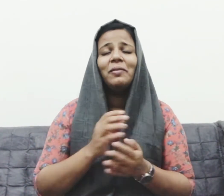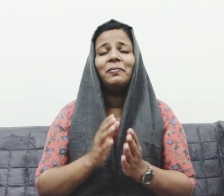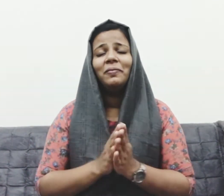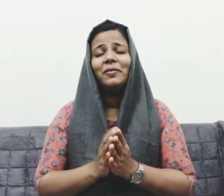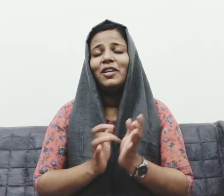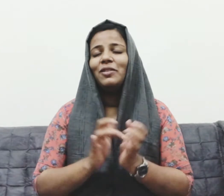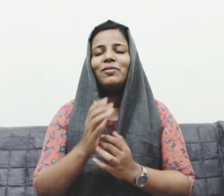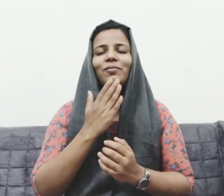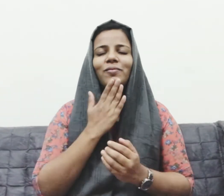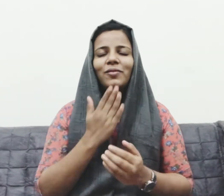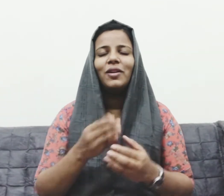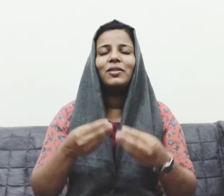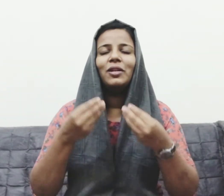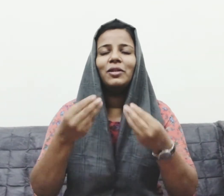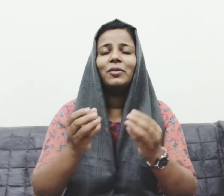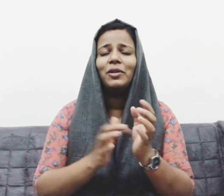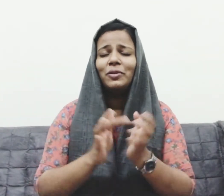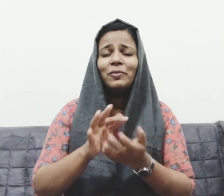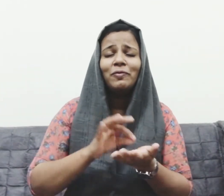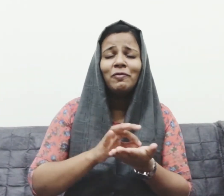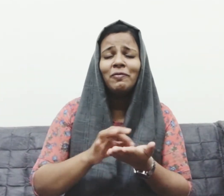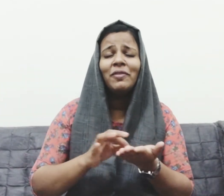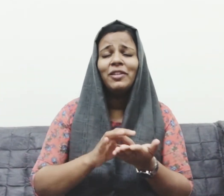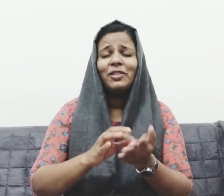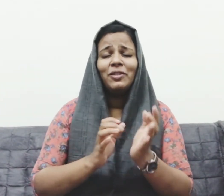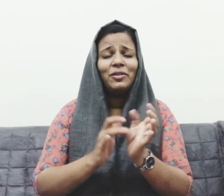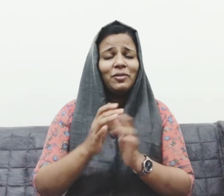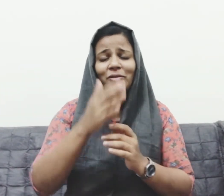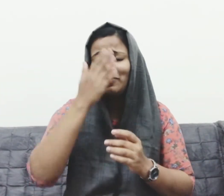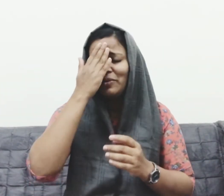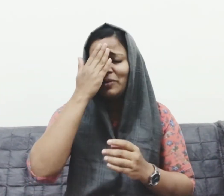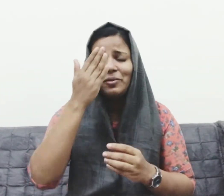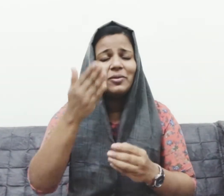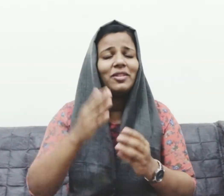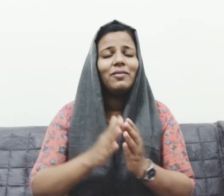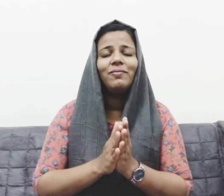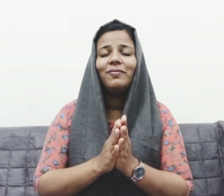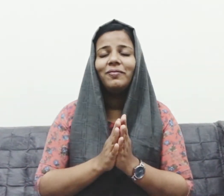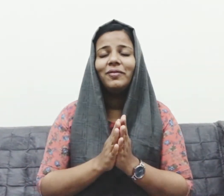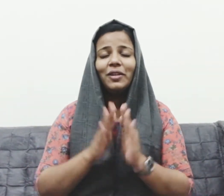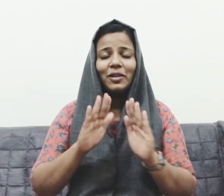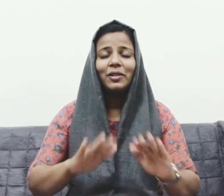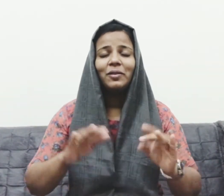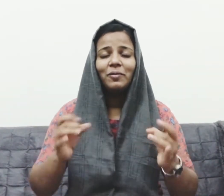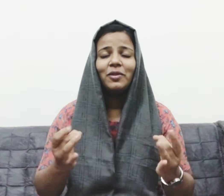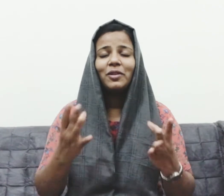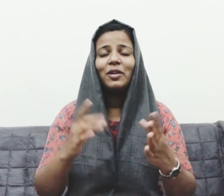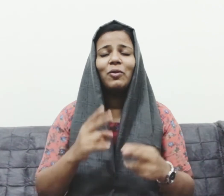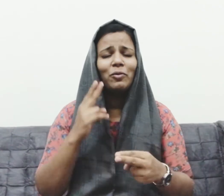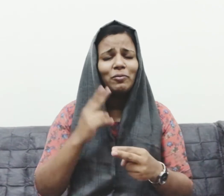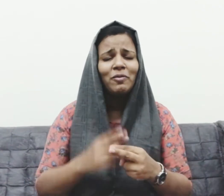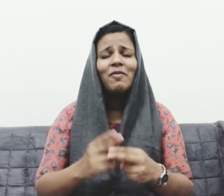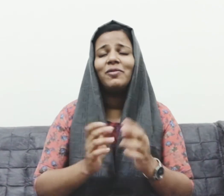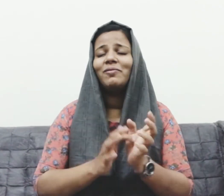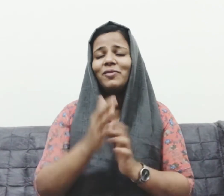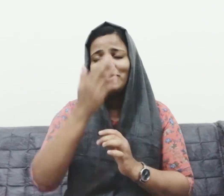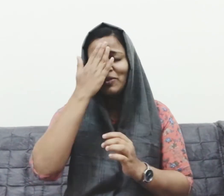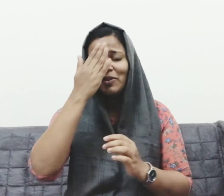സ്നേഹത്തിനുമായിട്ട് ഞങ്ങൾ നന്ദി പറയുന്നു. അങ്ങ് ഞങ്ങളെ ഉള്ളങ്കയിൽ വരച്ചിരിക്കുന്ന കൃപകൾക്കായി സ്തോത്രം ചെയ്യുന്നു. അപ്പോൾ പിതാവേ, ഈ പ്രഭാതത്തിൽ ഞങ്ങൾ ഒരിക്കലൂടെ സ്തോത്രം. ഞങ്ങളെ രാവിലെ